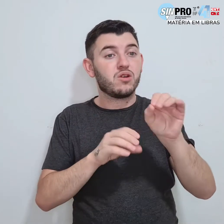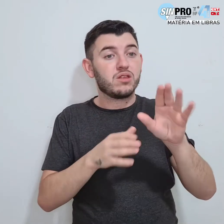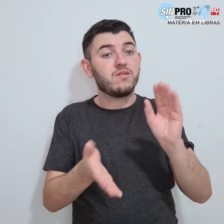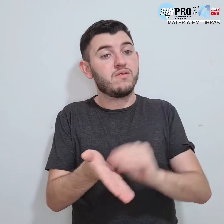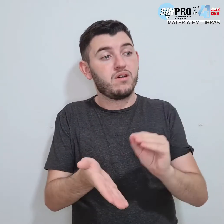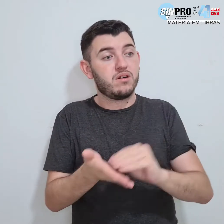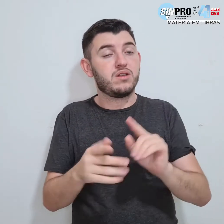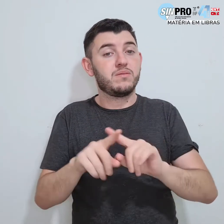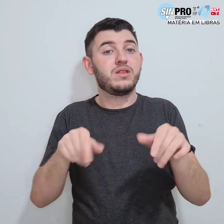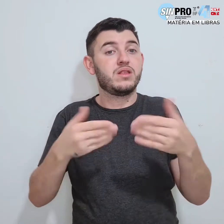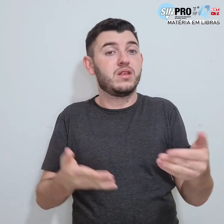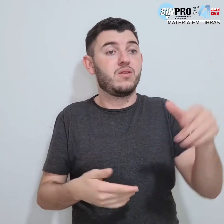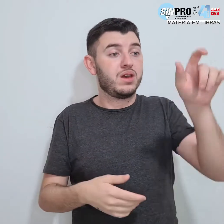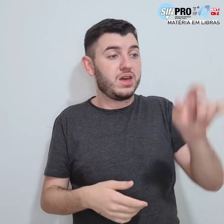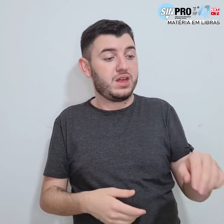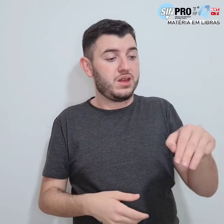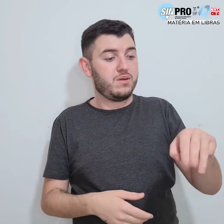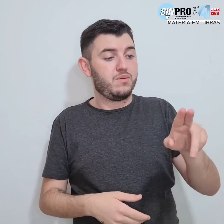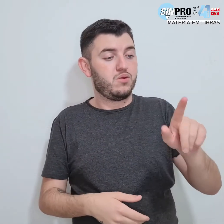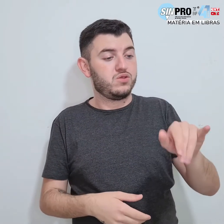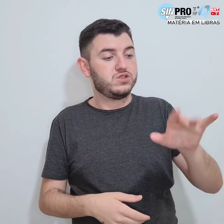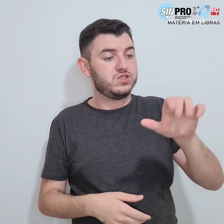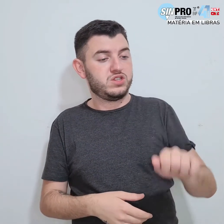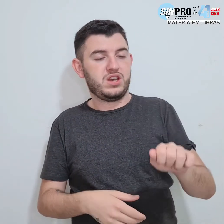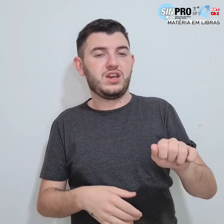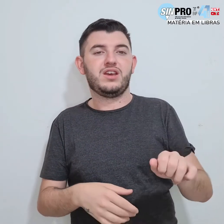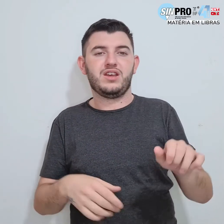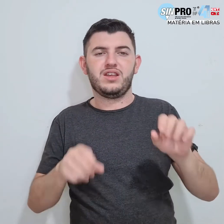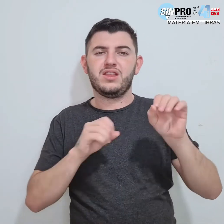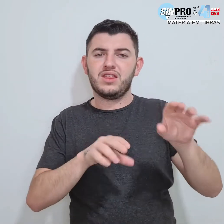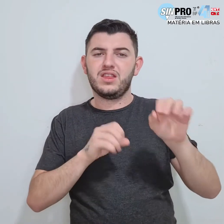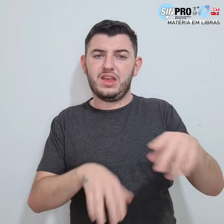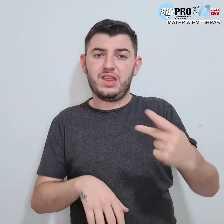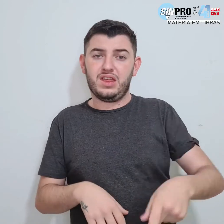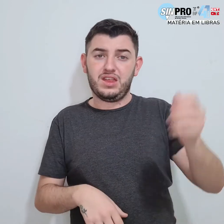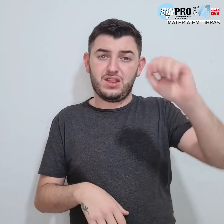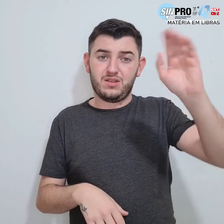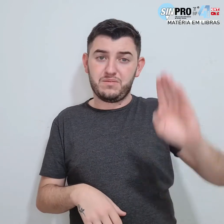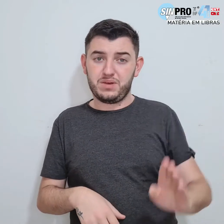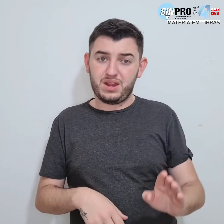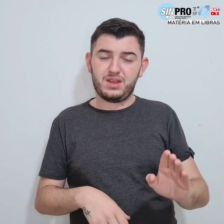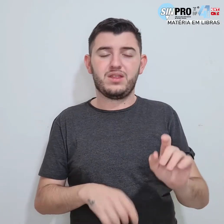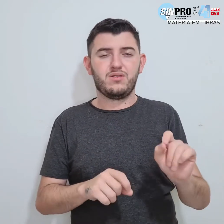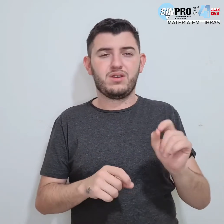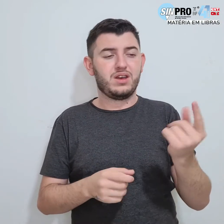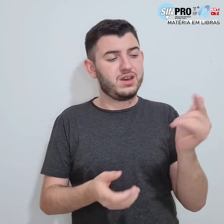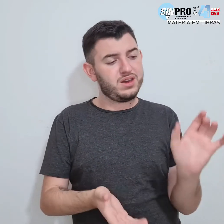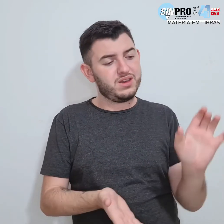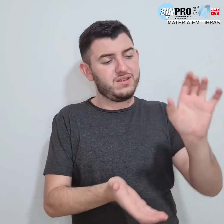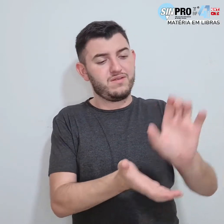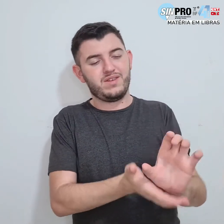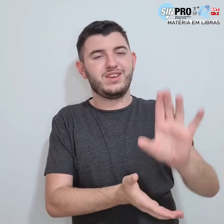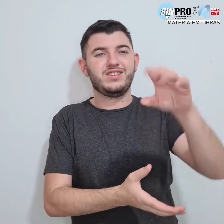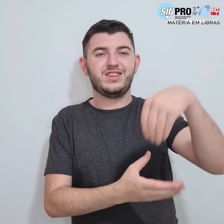ocasiões, Mujica e a Frente Ampla ensinam ao Brasil que investir em educação e nos seus atores